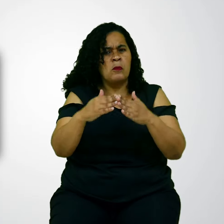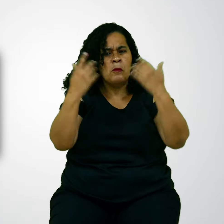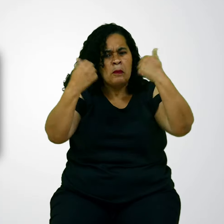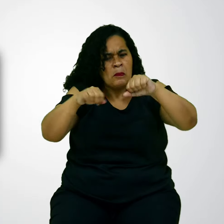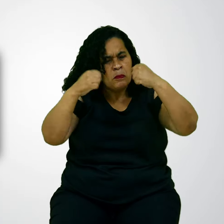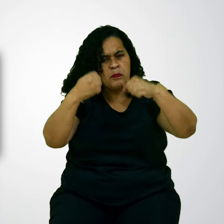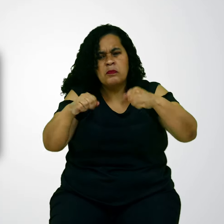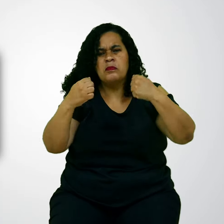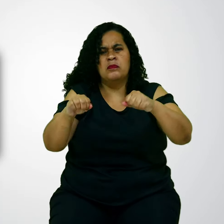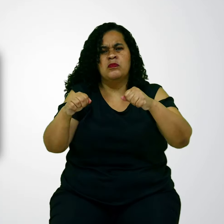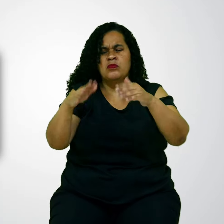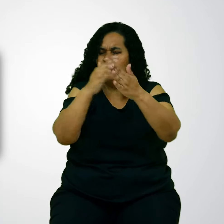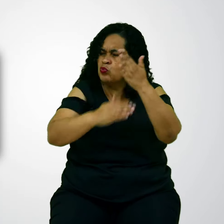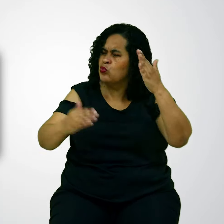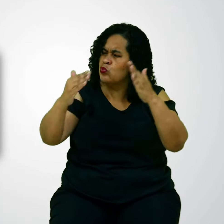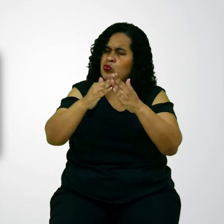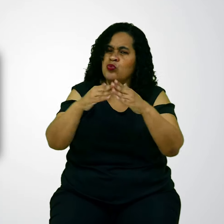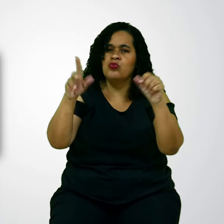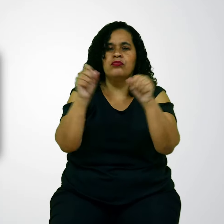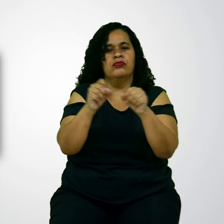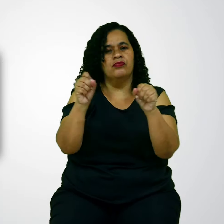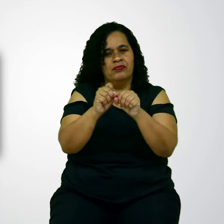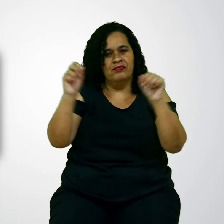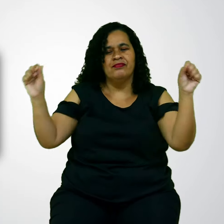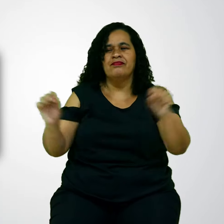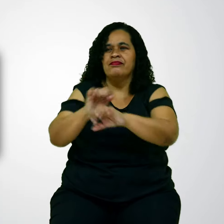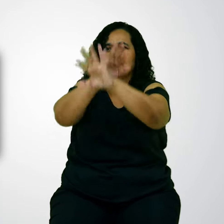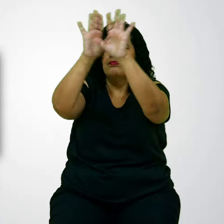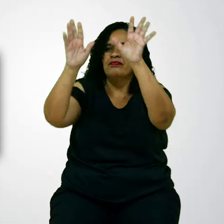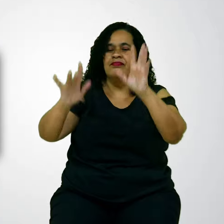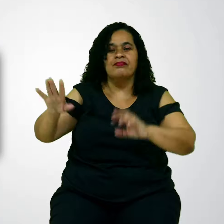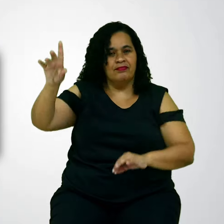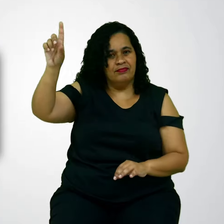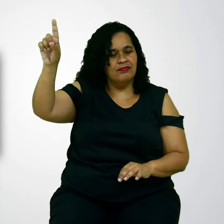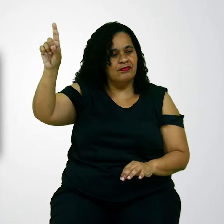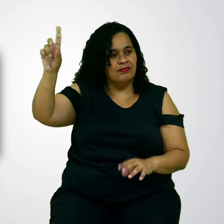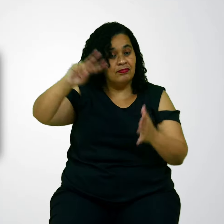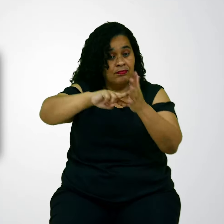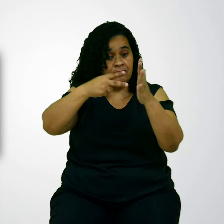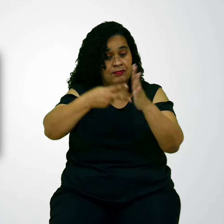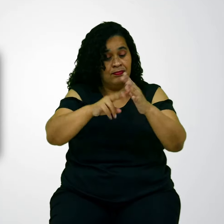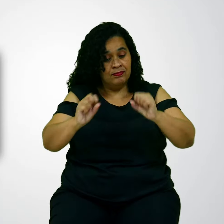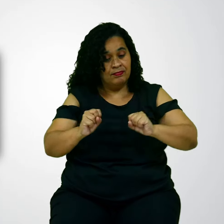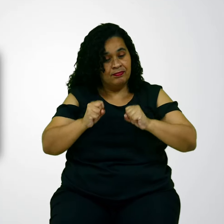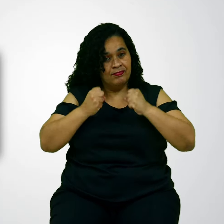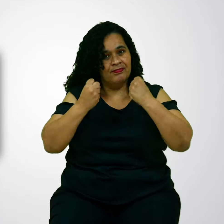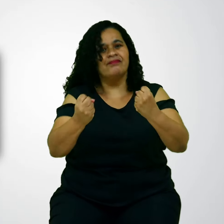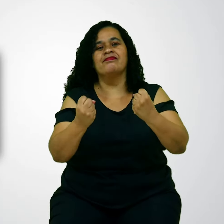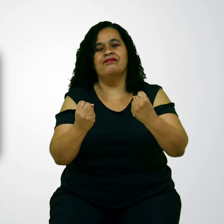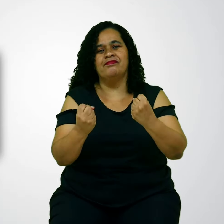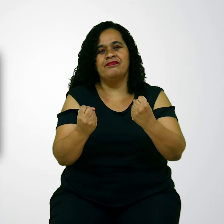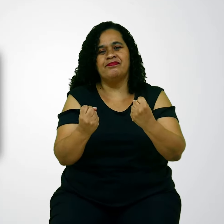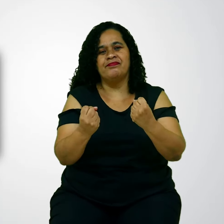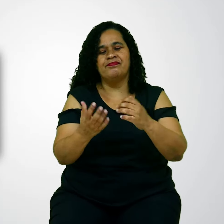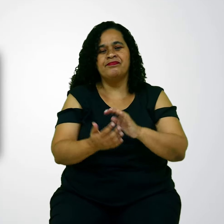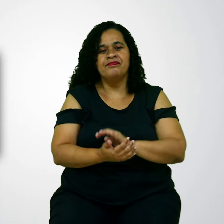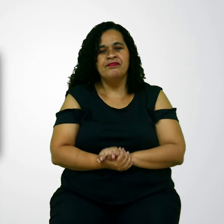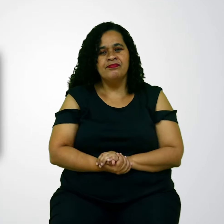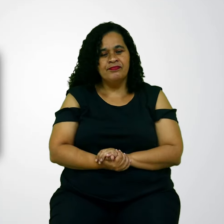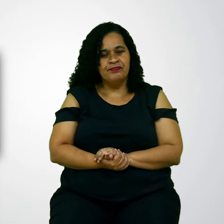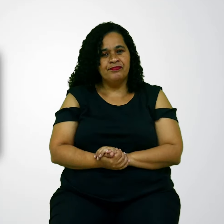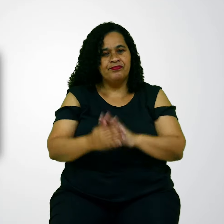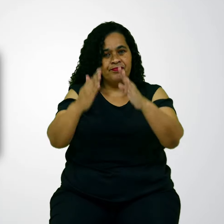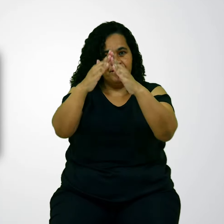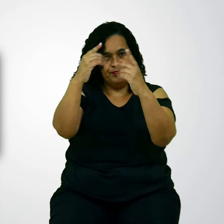me colocado, eu faço para a glória de Deus. Eu acho que é a motivação. Então, na igreja, assim, a